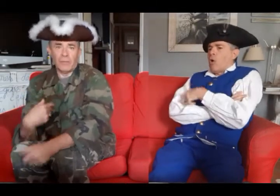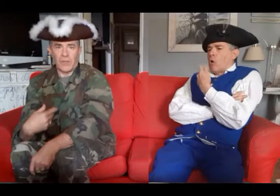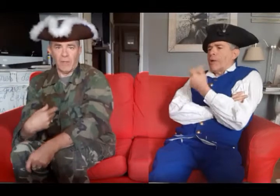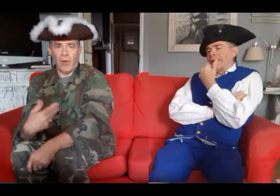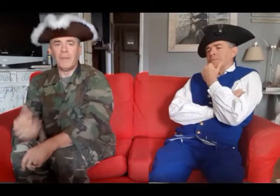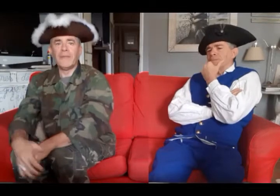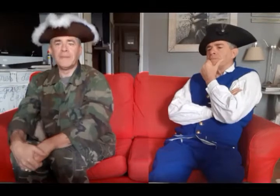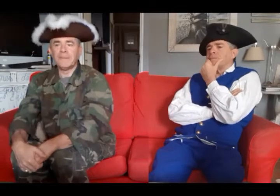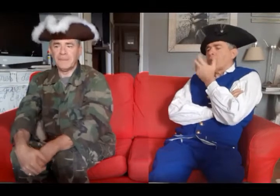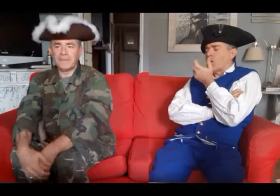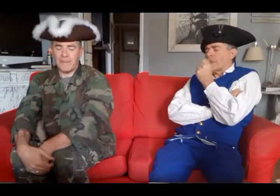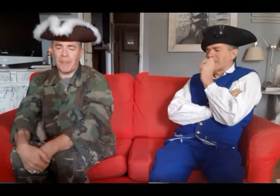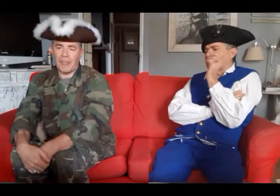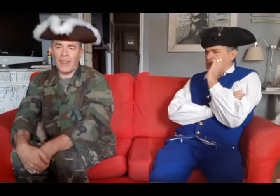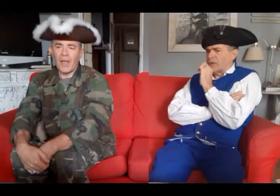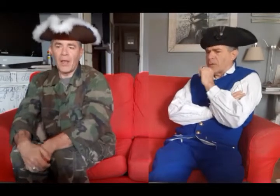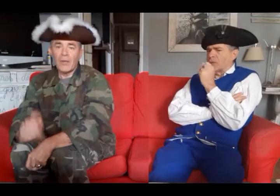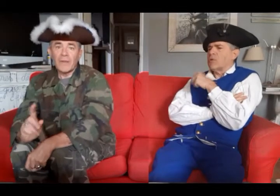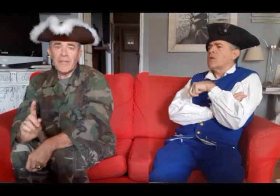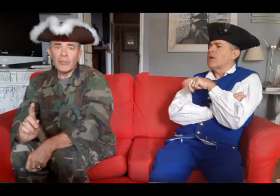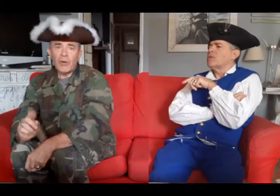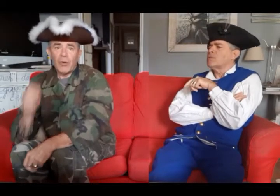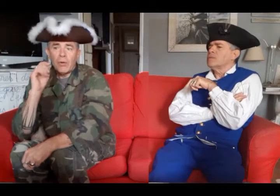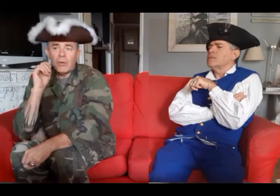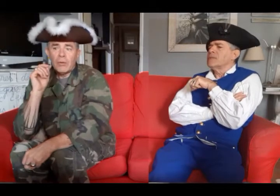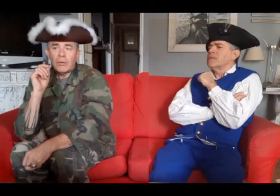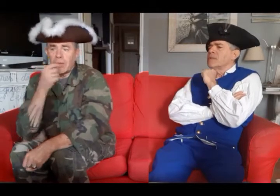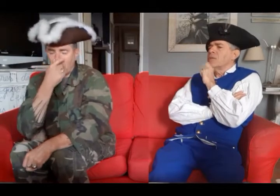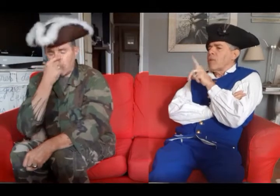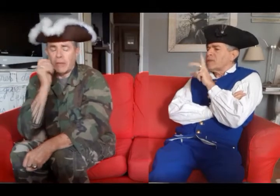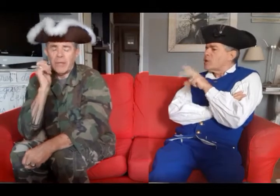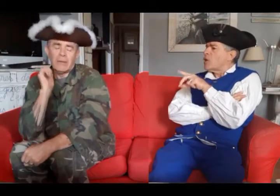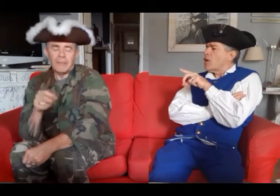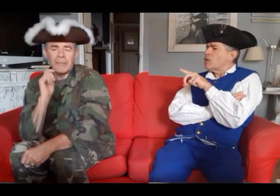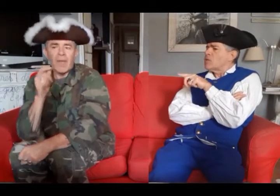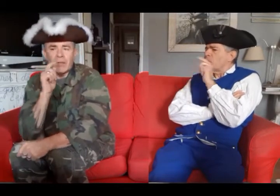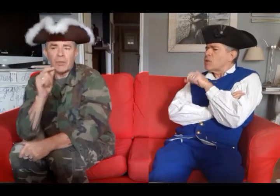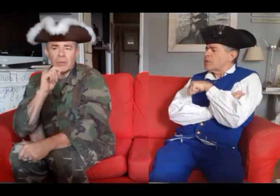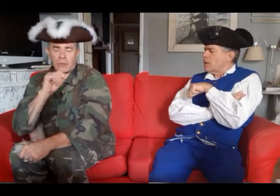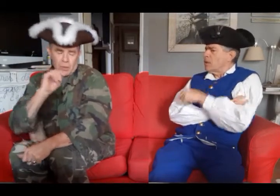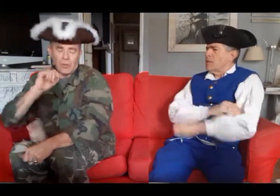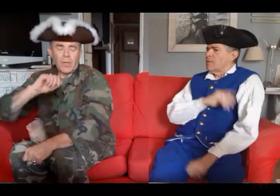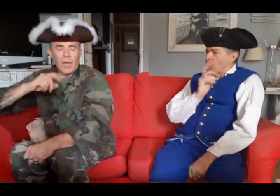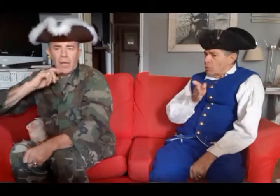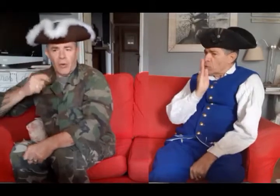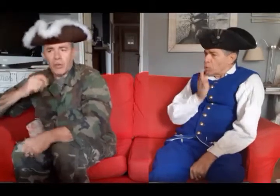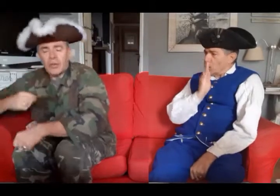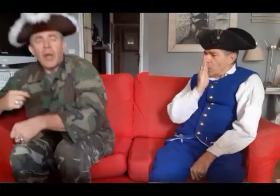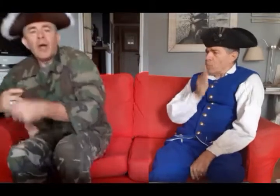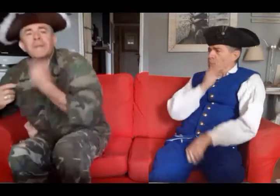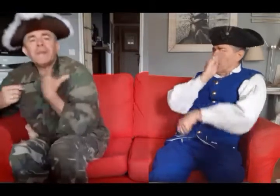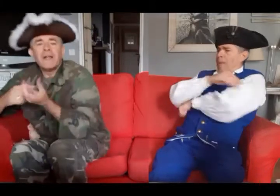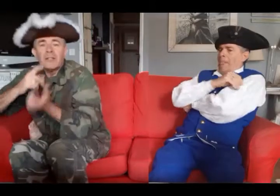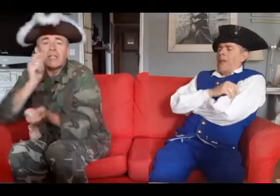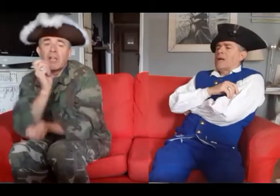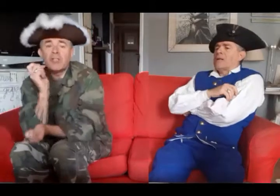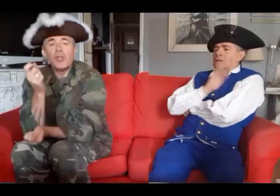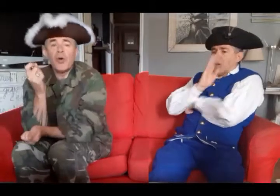uniforme. D'accord, oui, bon. Oui. Deuxième motivation. La deuxième motivation. Faut pas perdre de temps, dans ces trucs-là, parce que... Oui. Et la deuxième motivation. Faut que ça, c'est